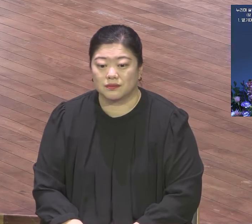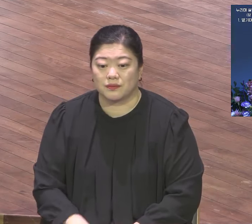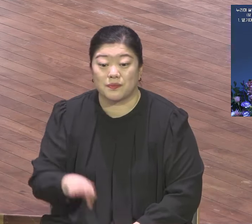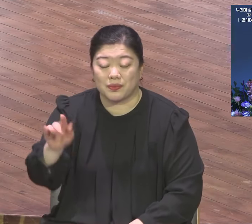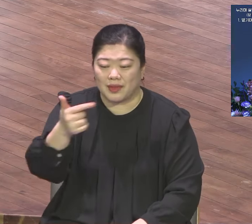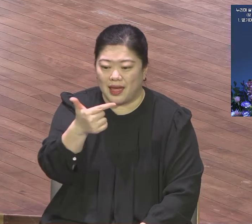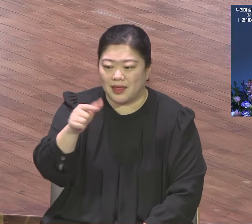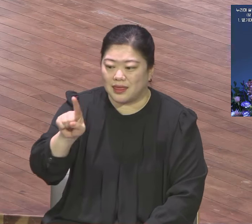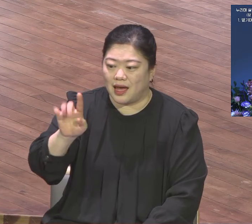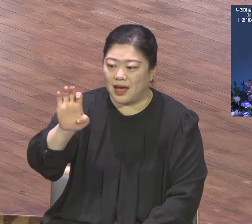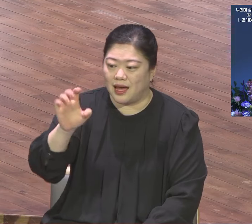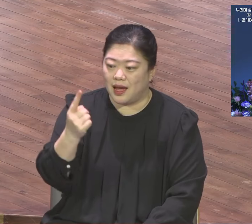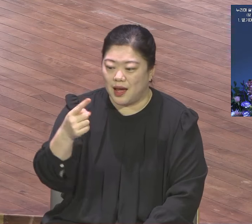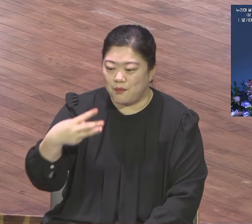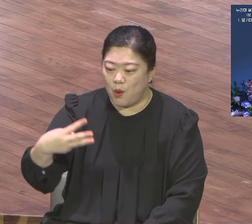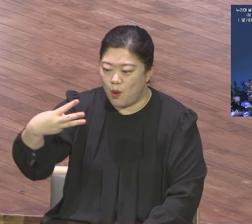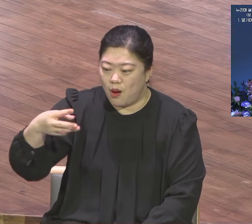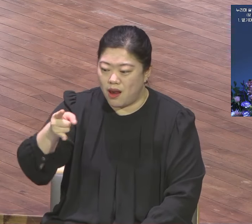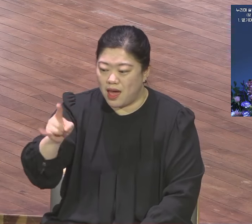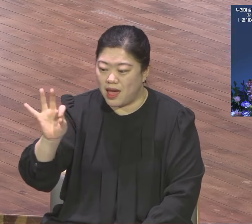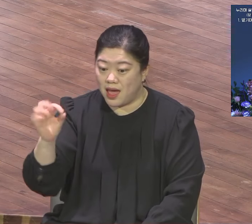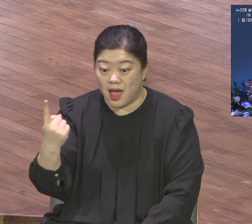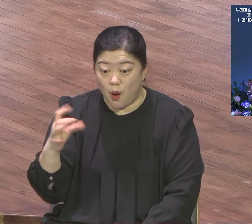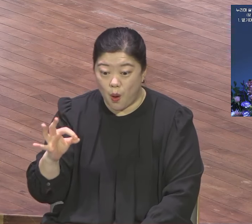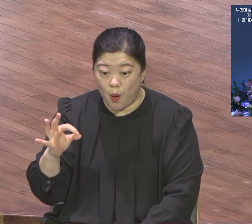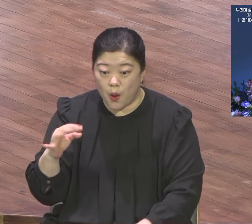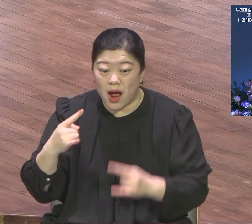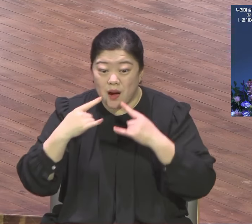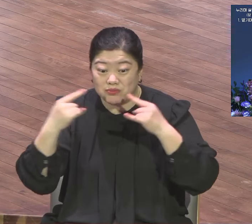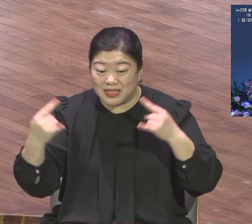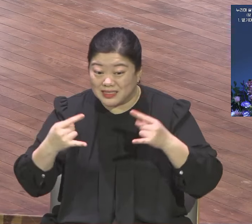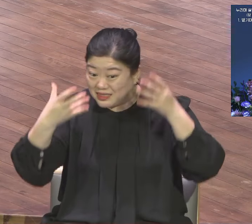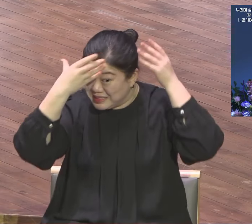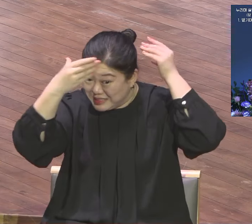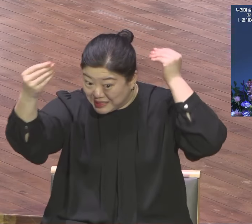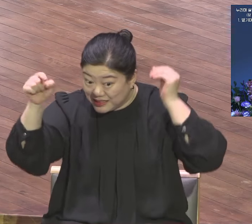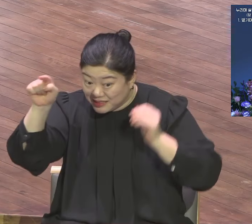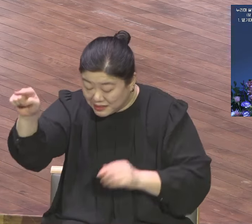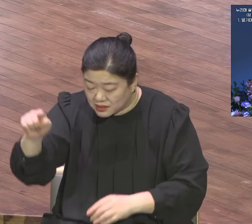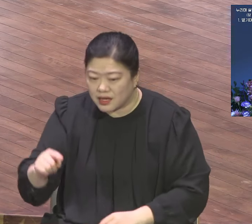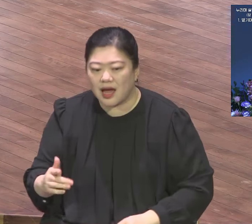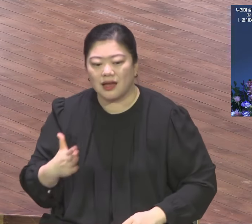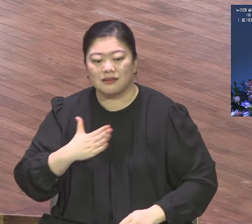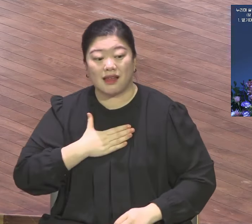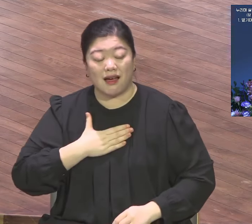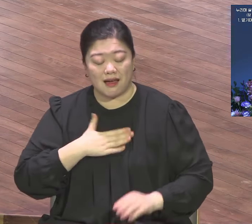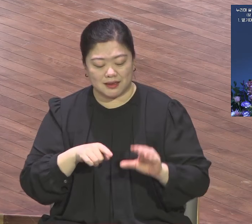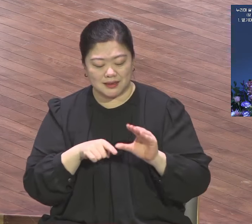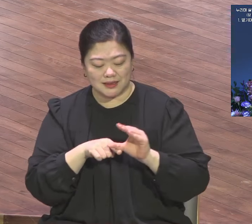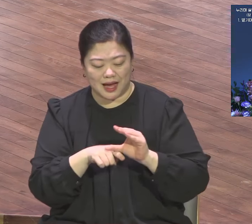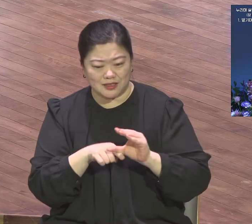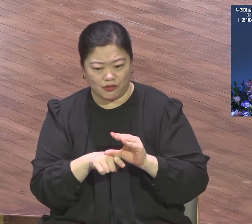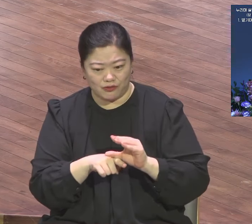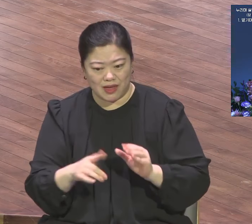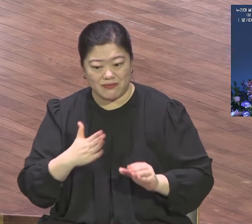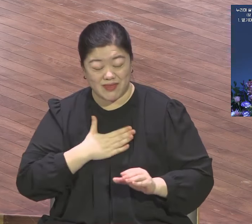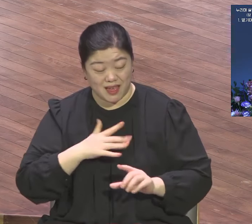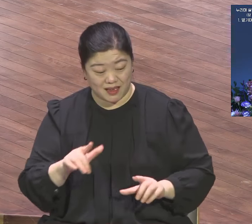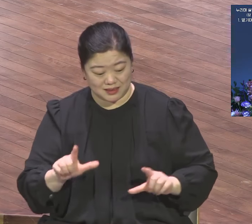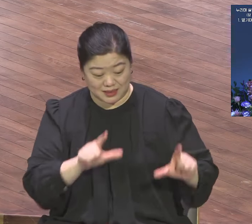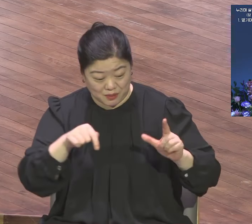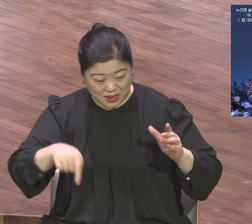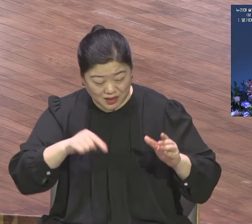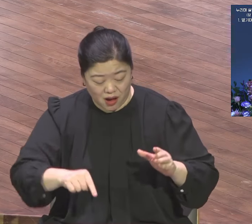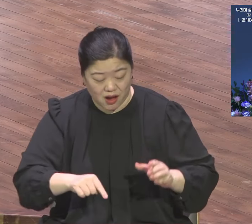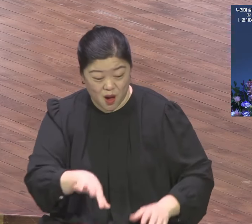나폴레옹 이야기했죠. 내 사전에는 불가능이라는 것은 없다. 이 나폴레옹이 워털루 전쟁이